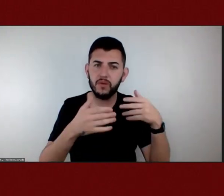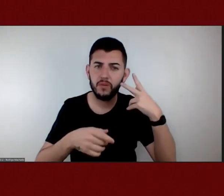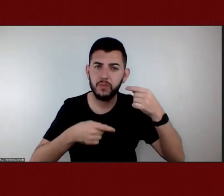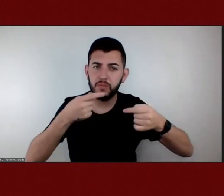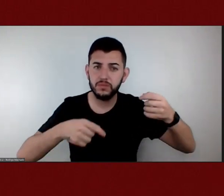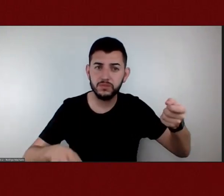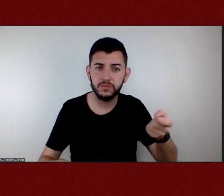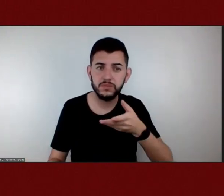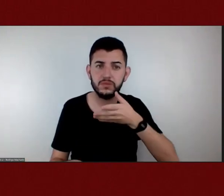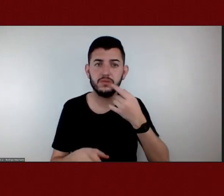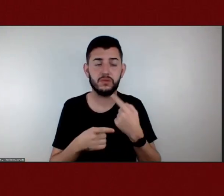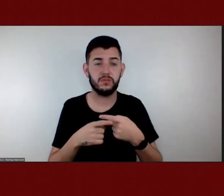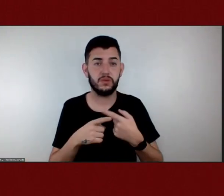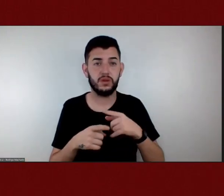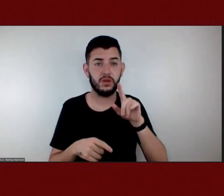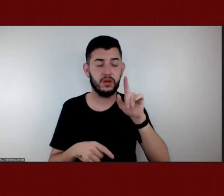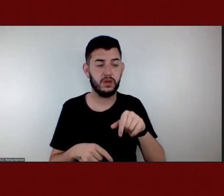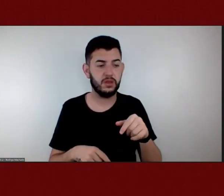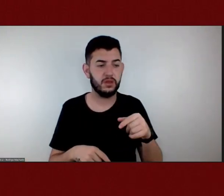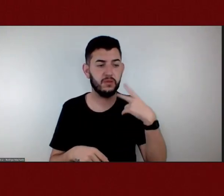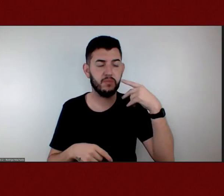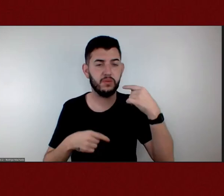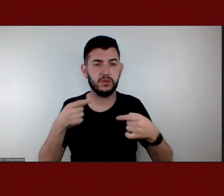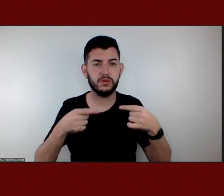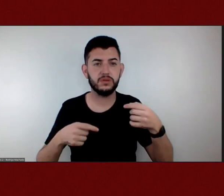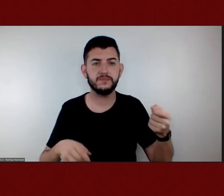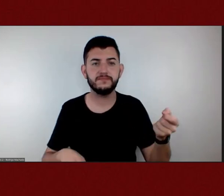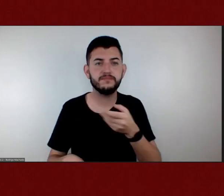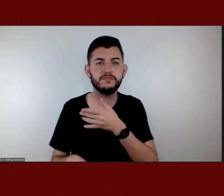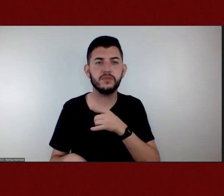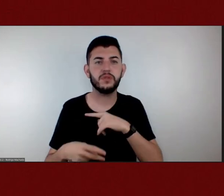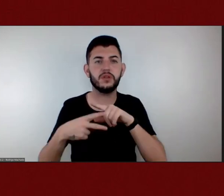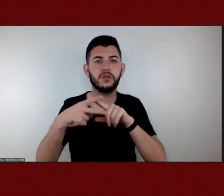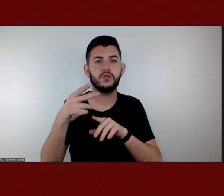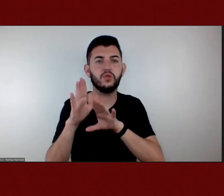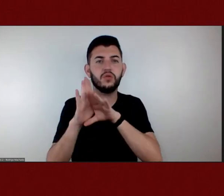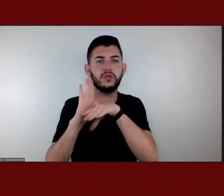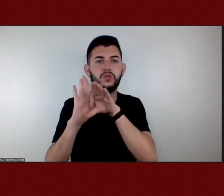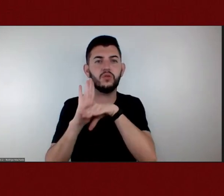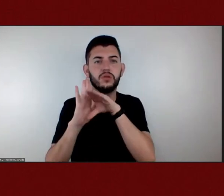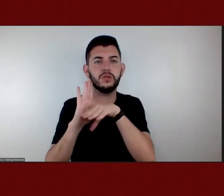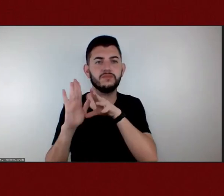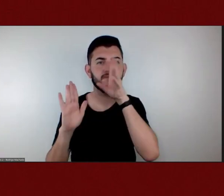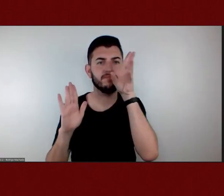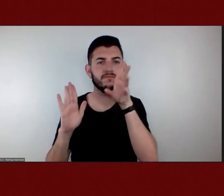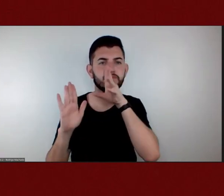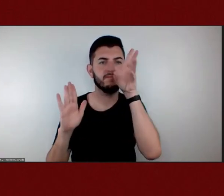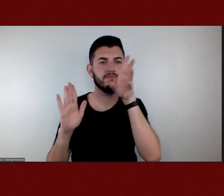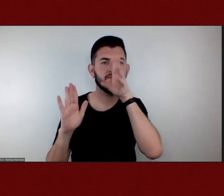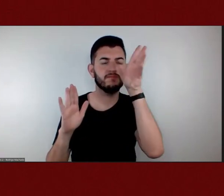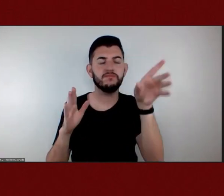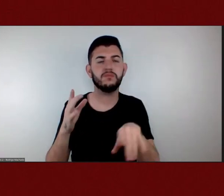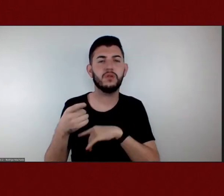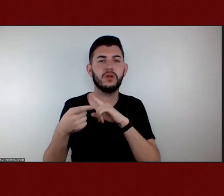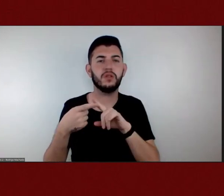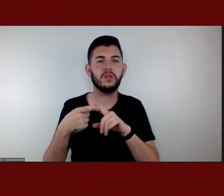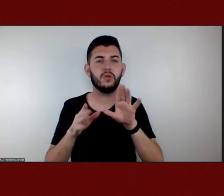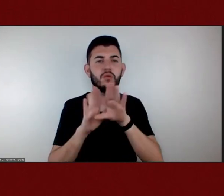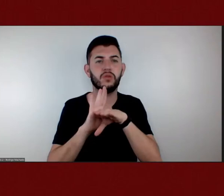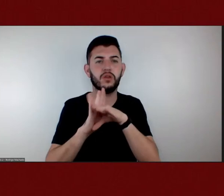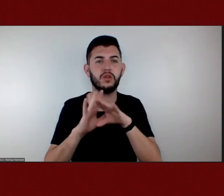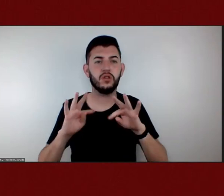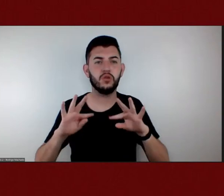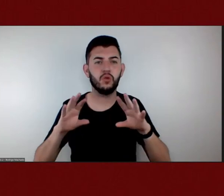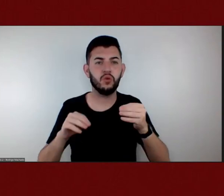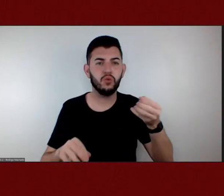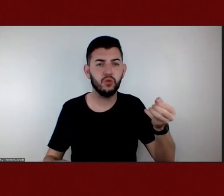embute dois conceitos necessariamente equivocados. O de que tudo que é novo é bom e o de que tudo